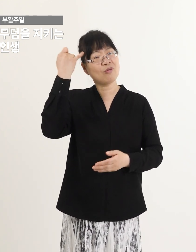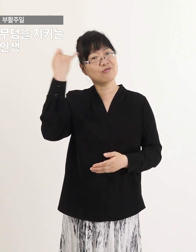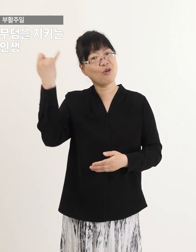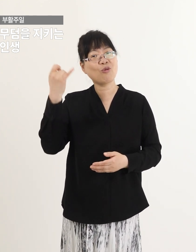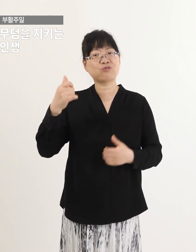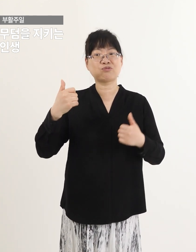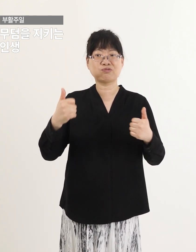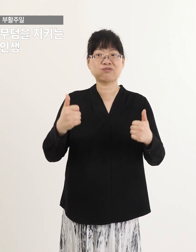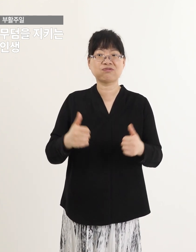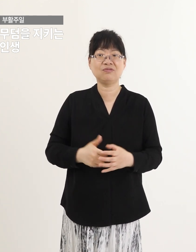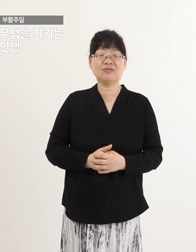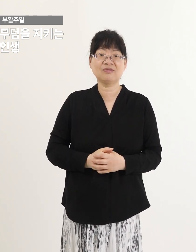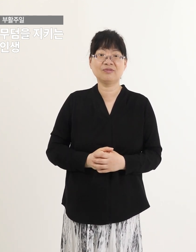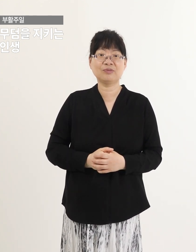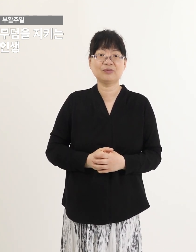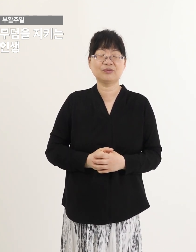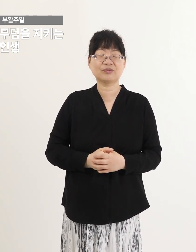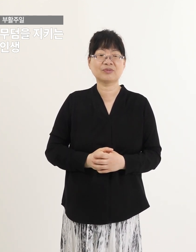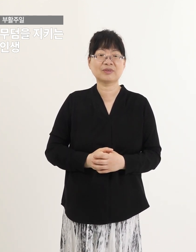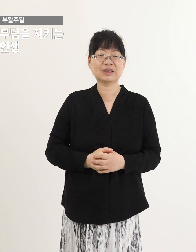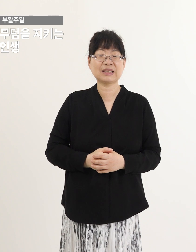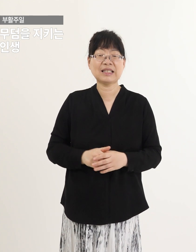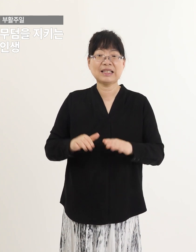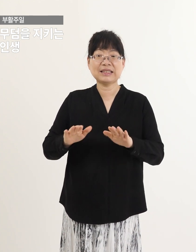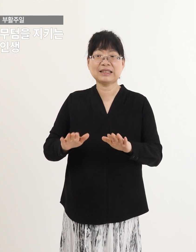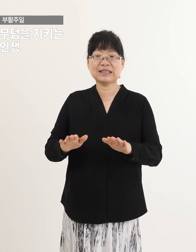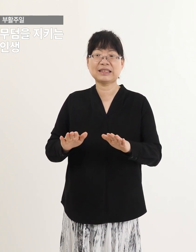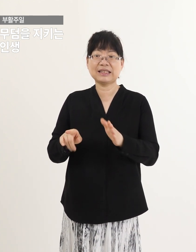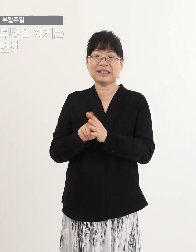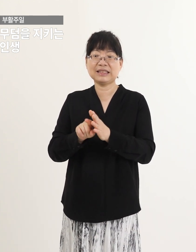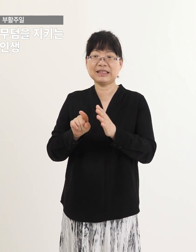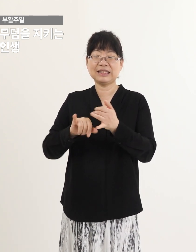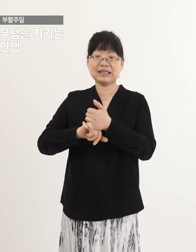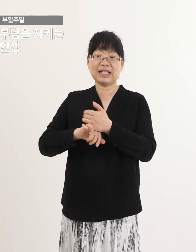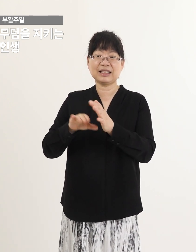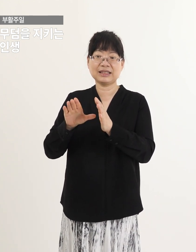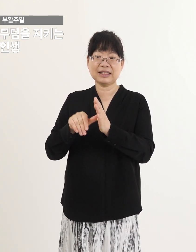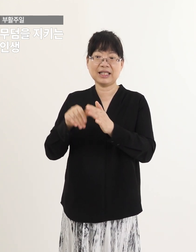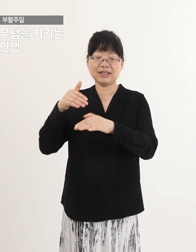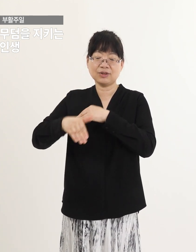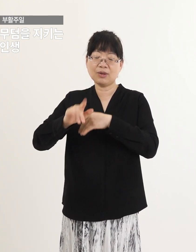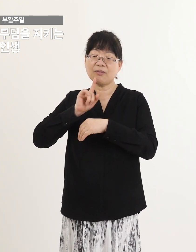그러니까 그 말은 신약식으로 얘기하면 야곱에게 무슨 뜻인가 하면